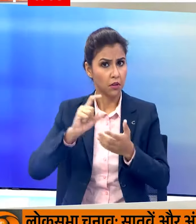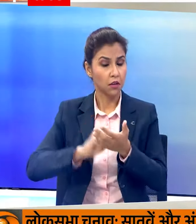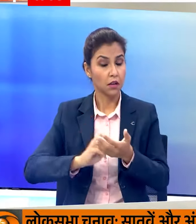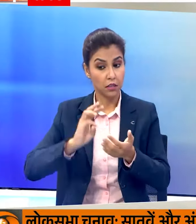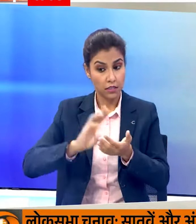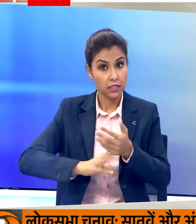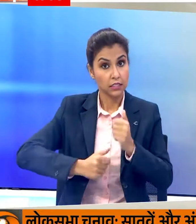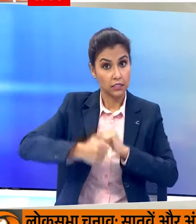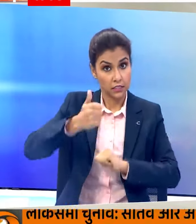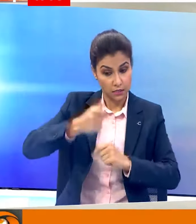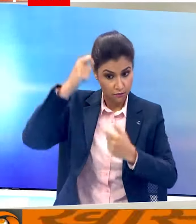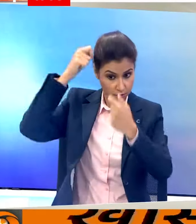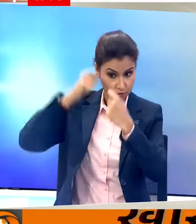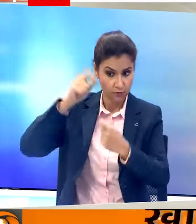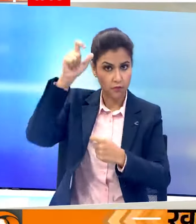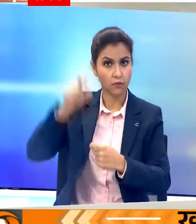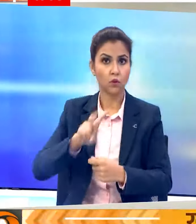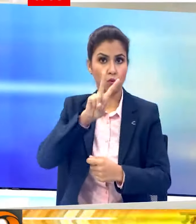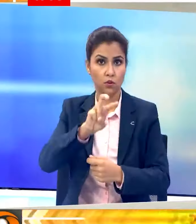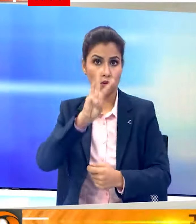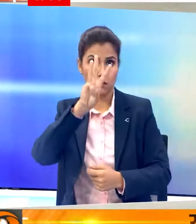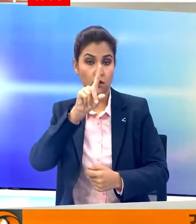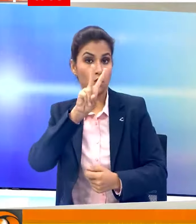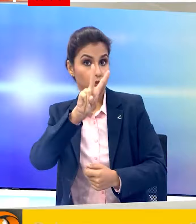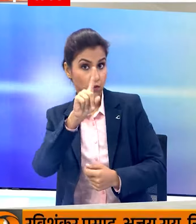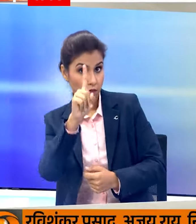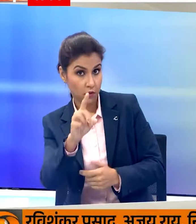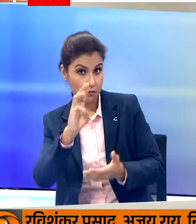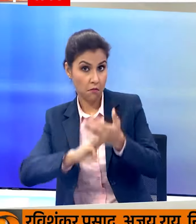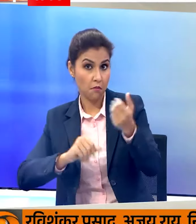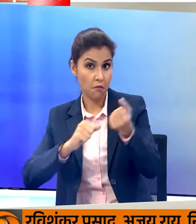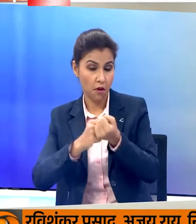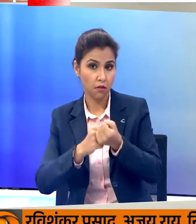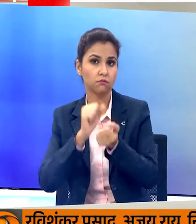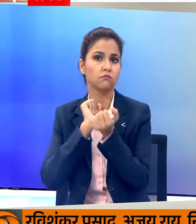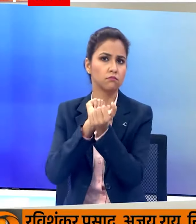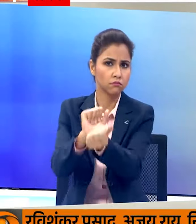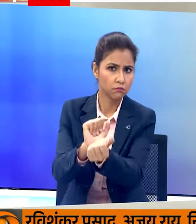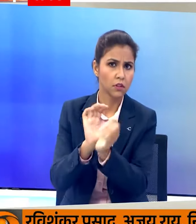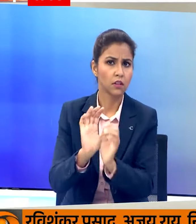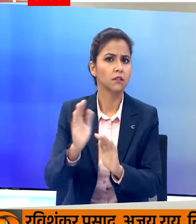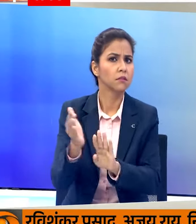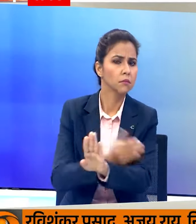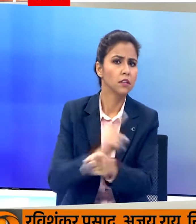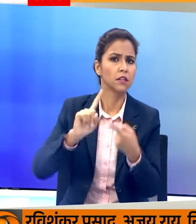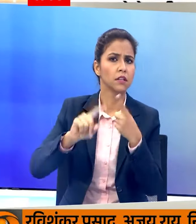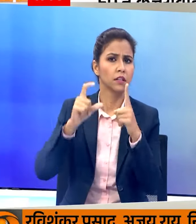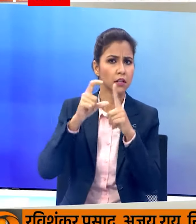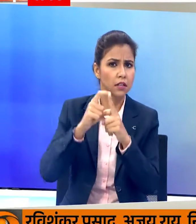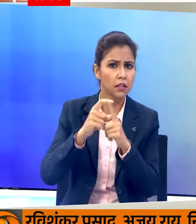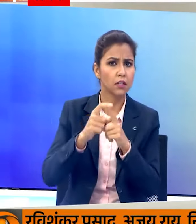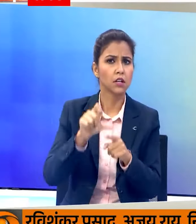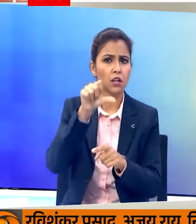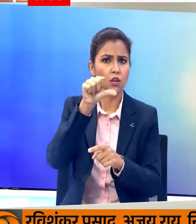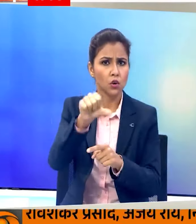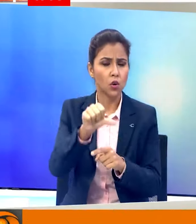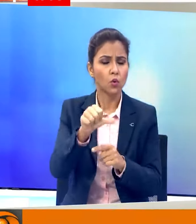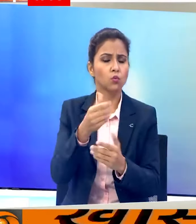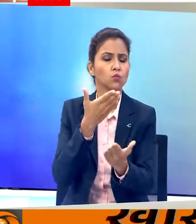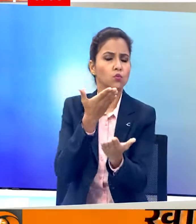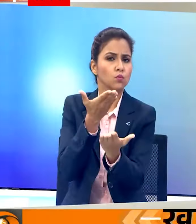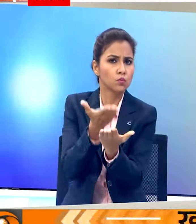अरविंद केजरीवाल को 21 मार्च को गिरफ्तार किया था इससे पहले ईडी ने के द्वारा नौ संबन जारी